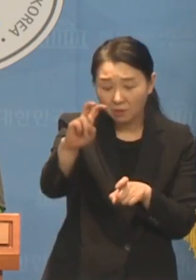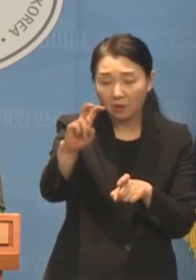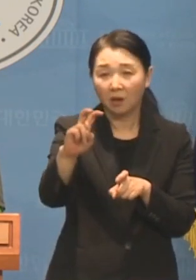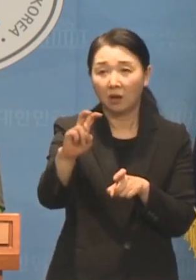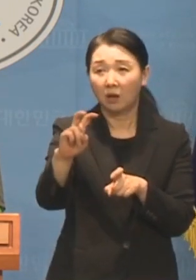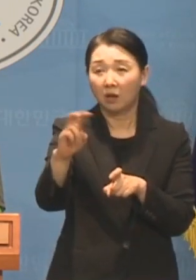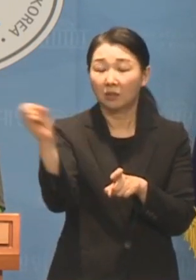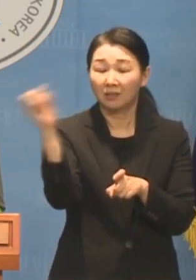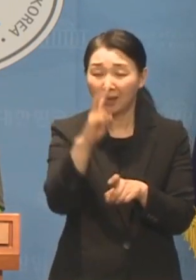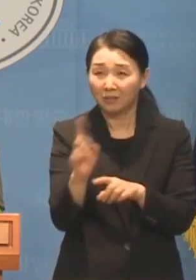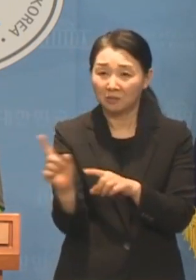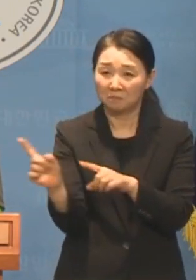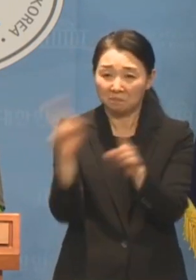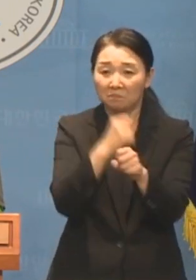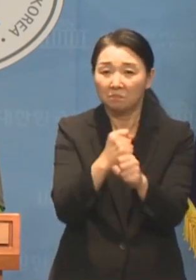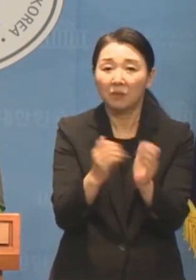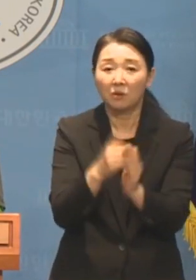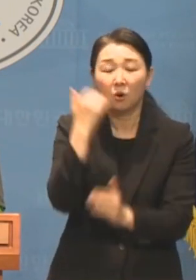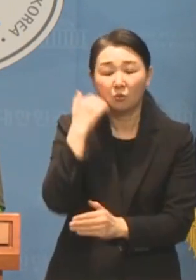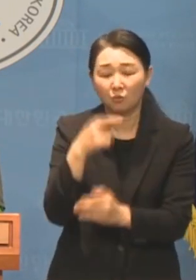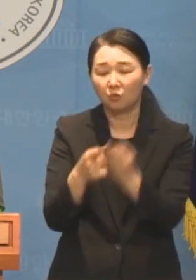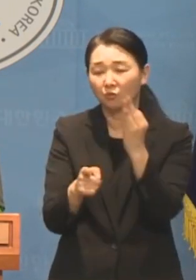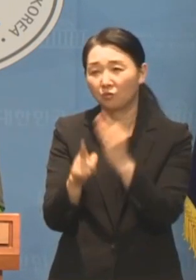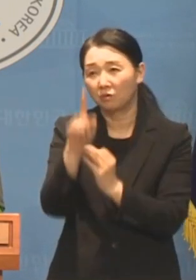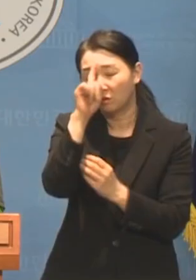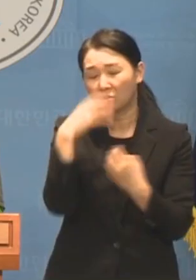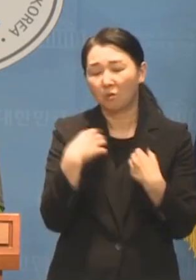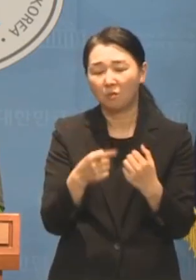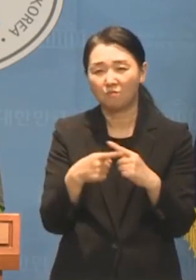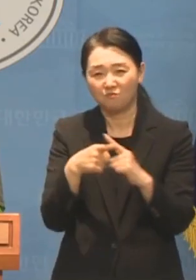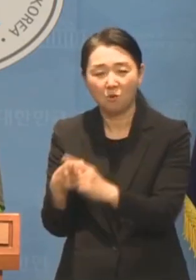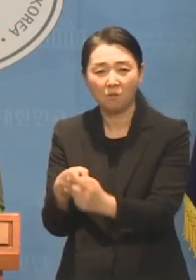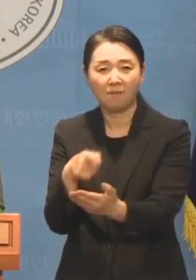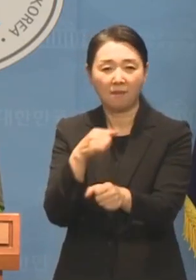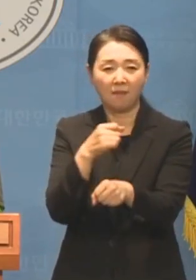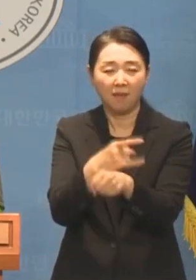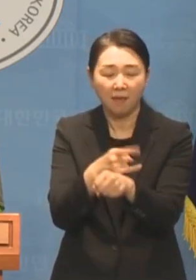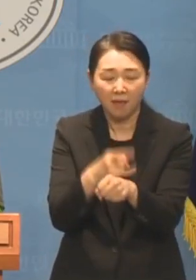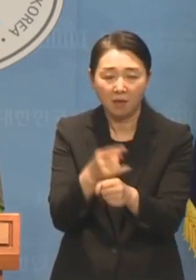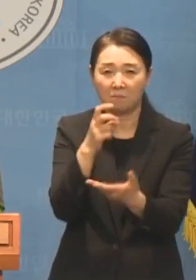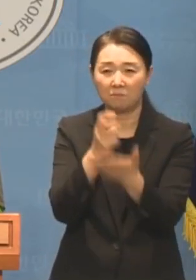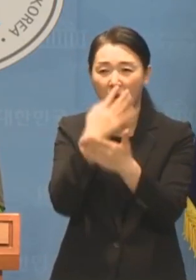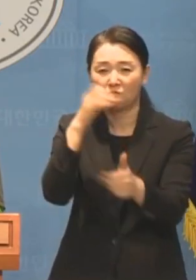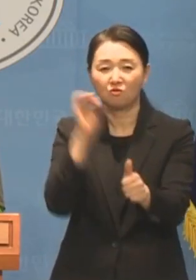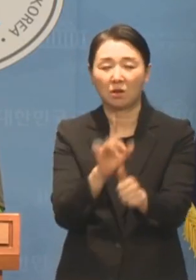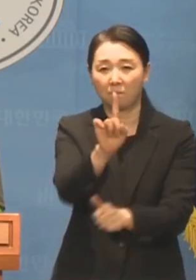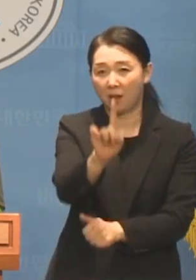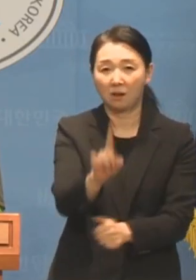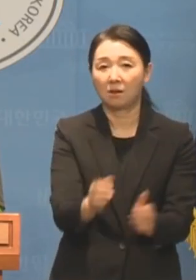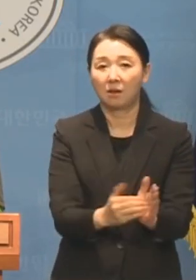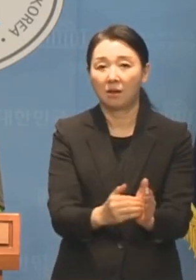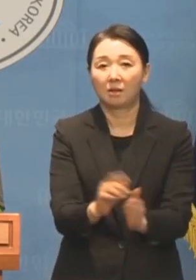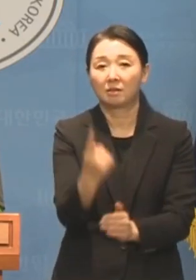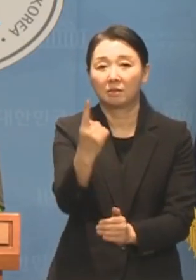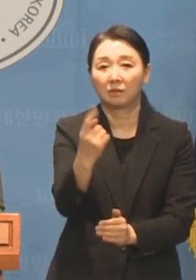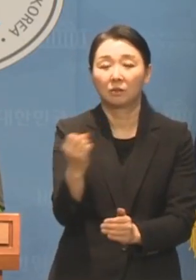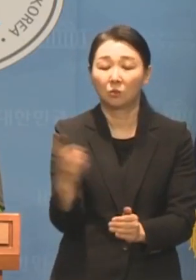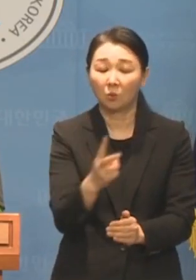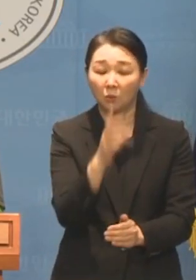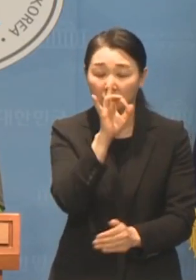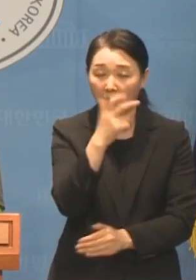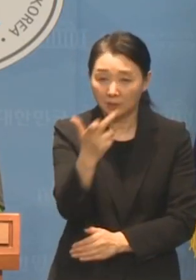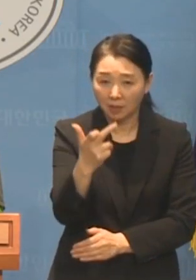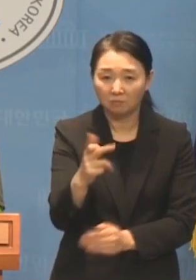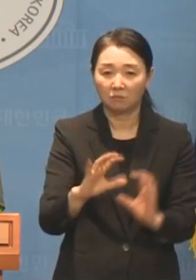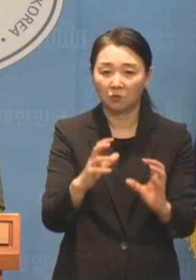살린 것은 윤석열의 무조건 추진하라는 모든 법을 무시한 말 한마디와 설악산을 비롯한